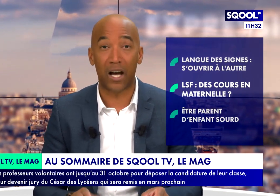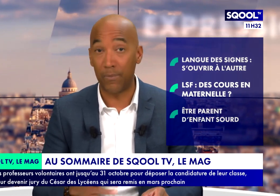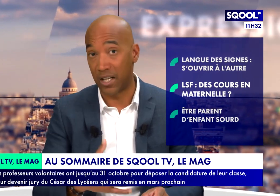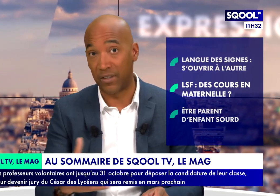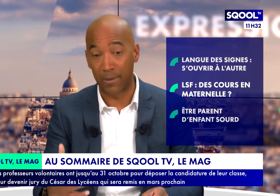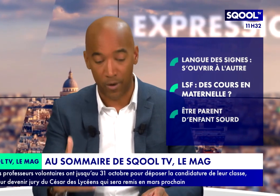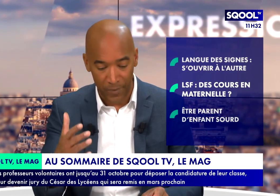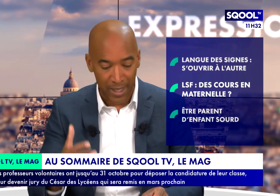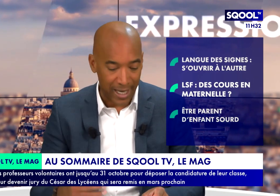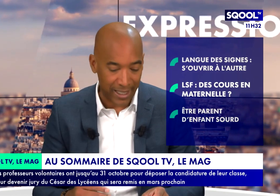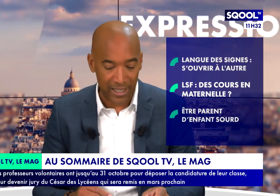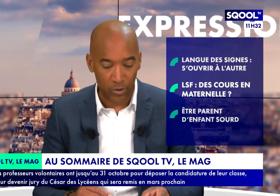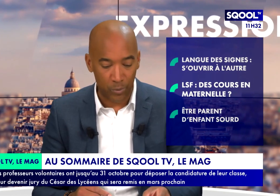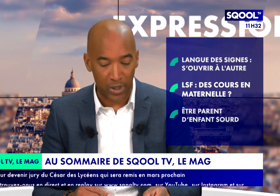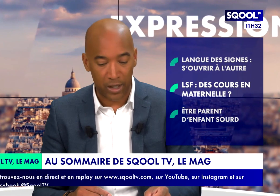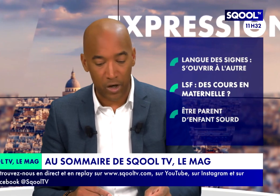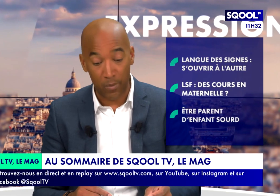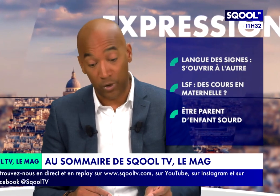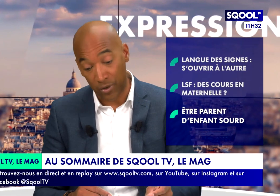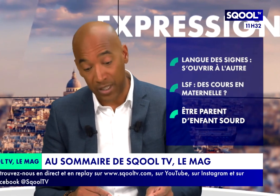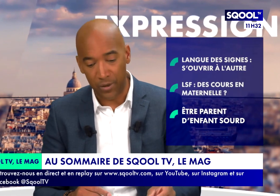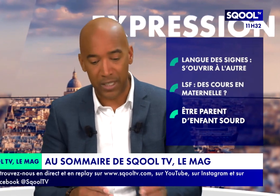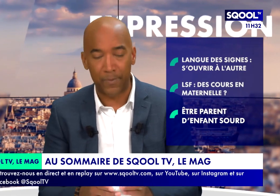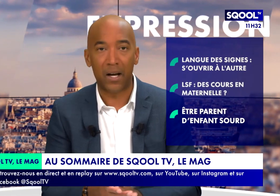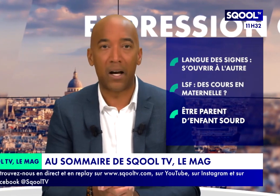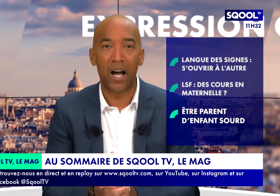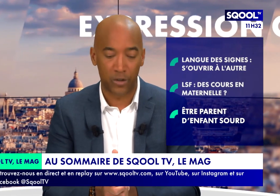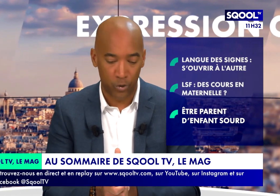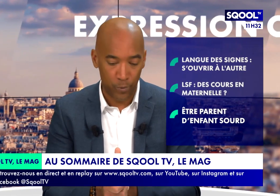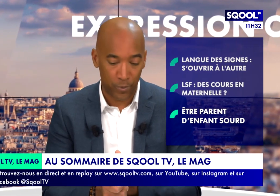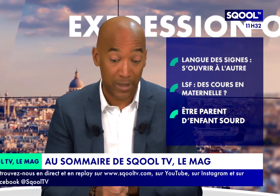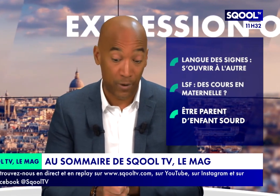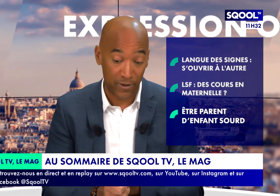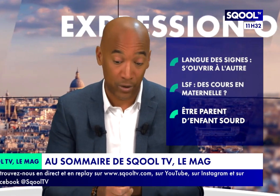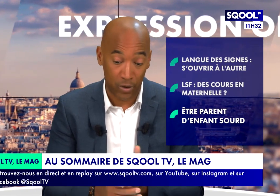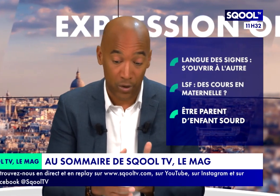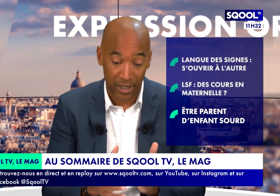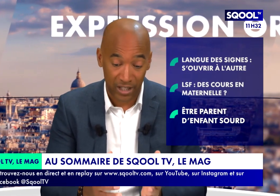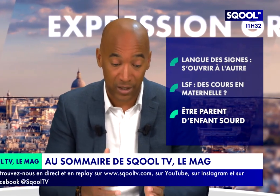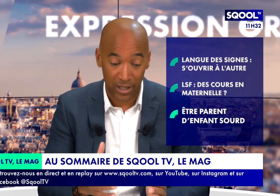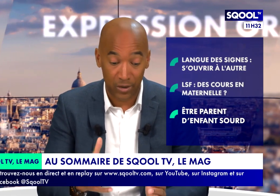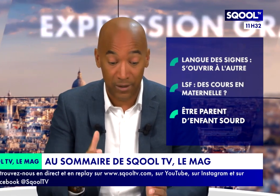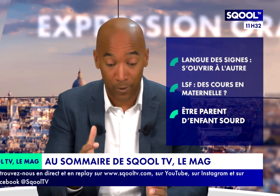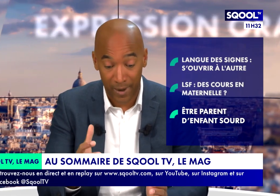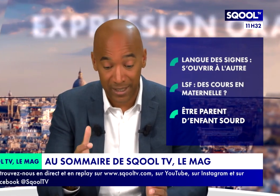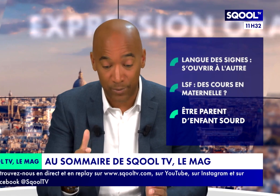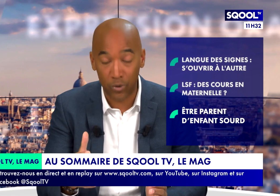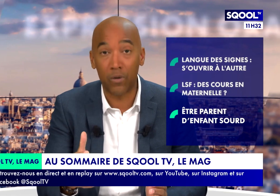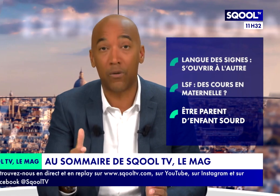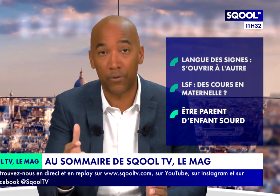bien évidemment. La question et puis l'école manque d'enseignants, ce n pas un scoop. Les professeurs de langage des signes n'y font pas exception, fort